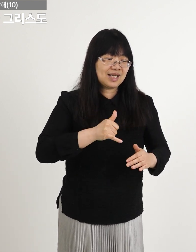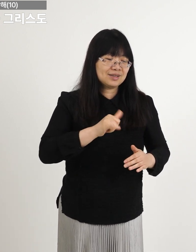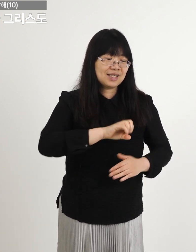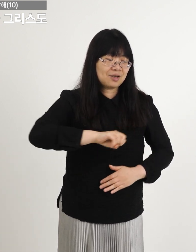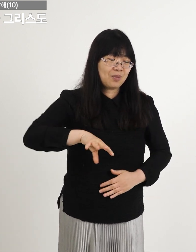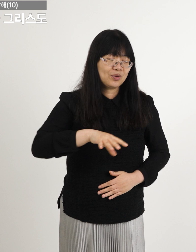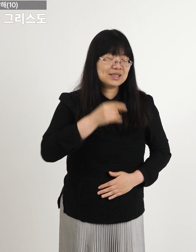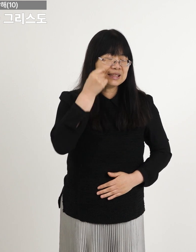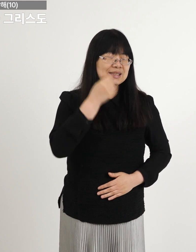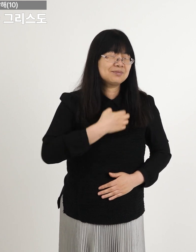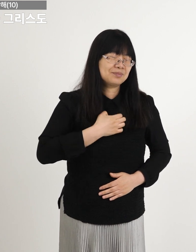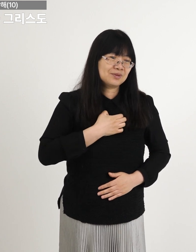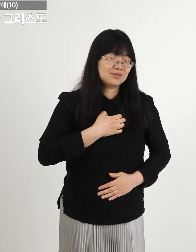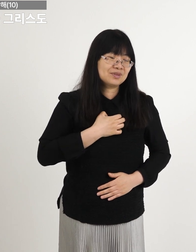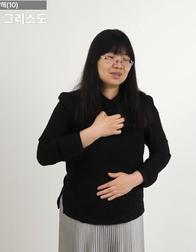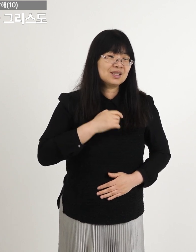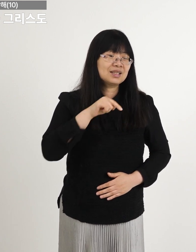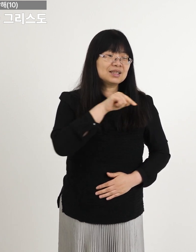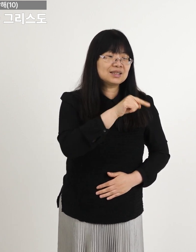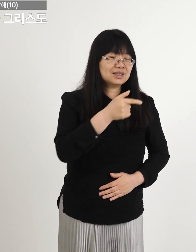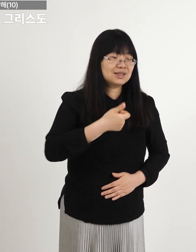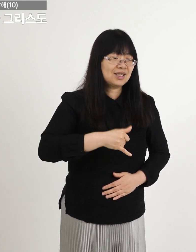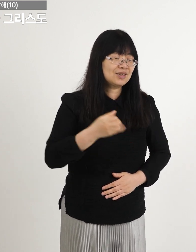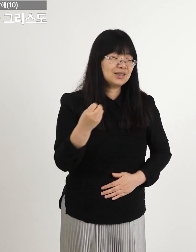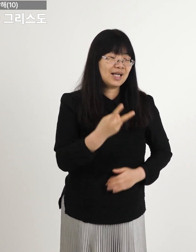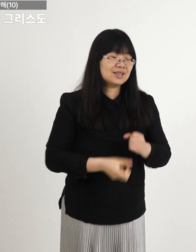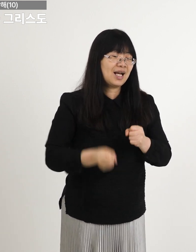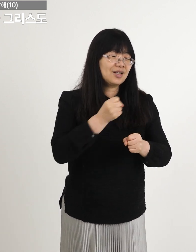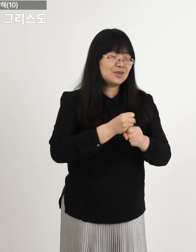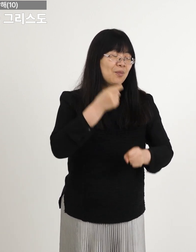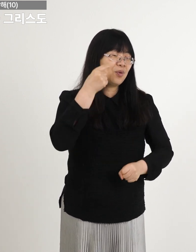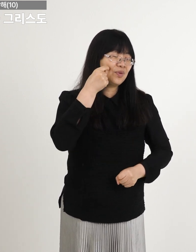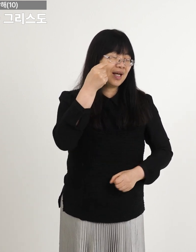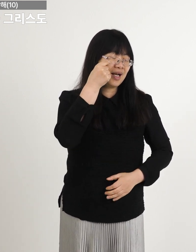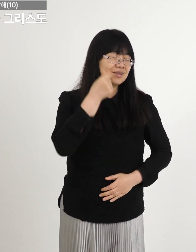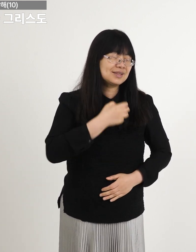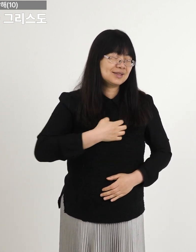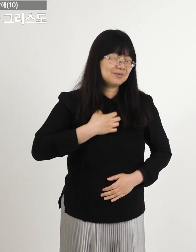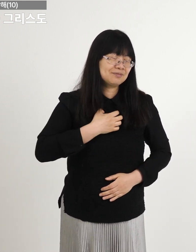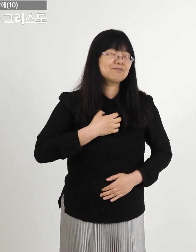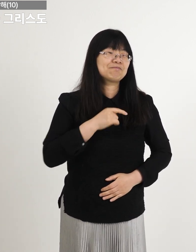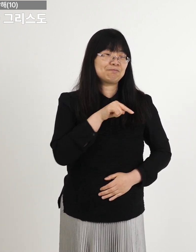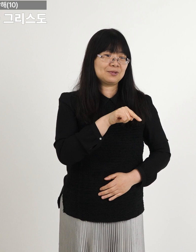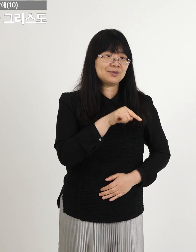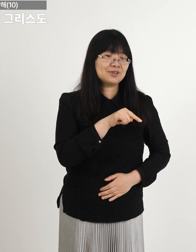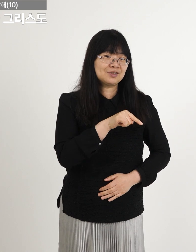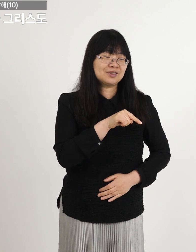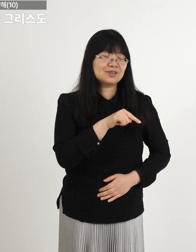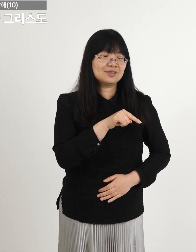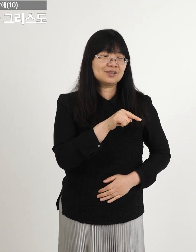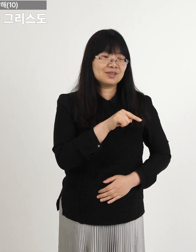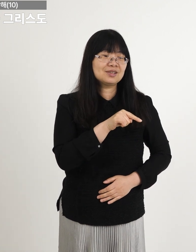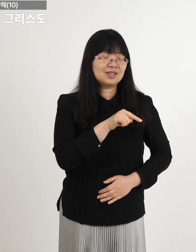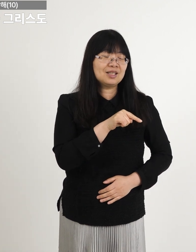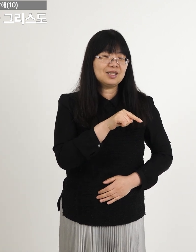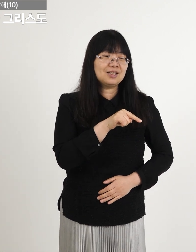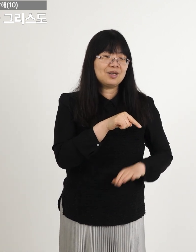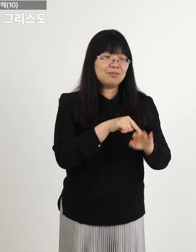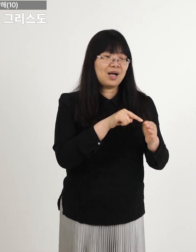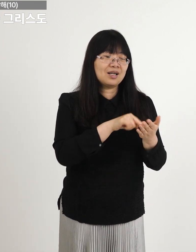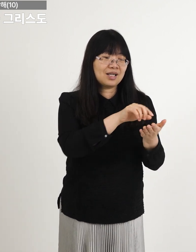그래서 욥의 가슴에 되돌려지지 않는 슬픔으로 욥기를